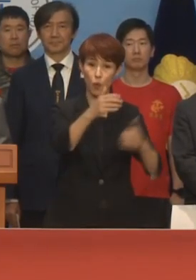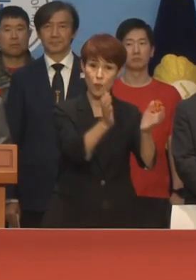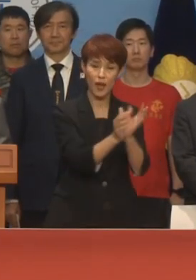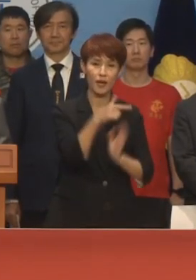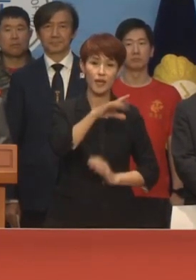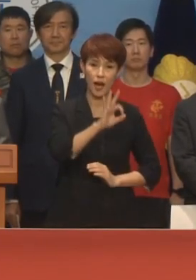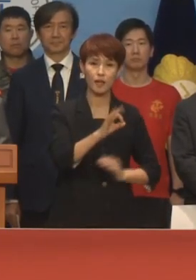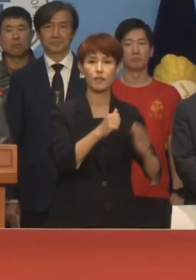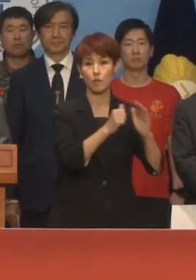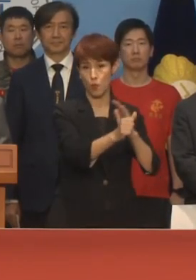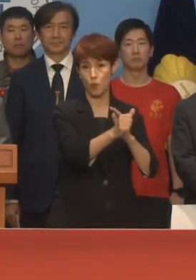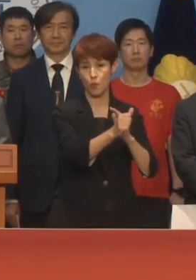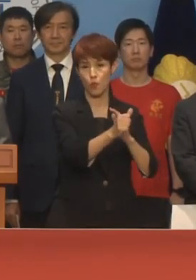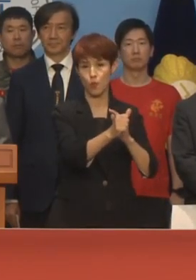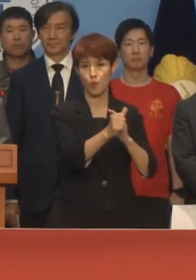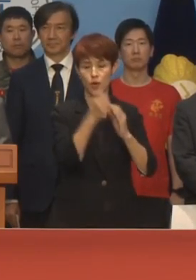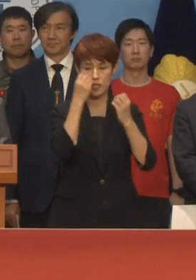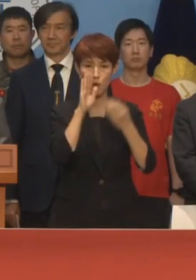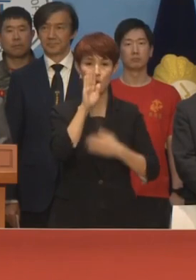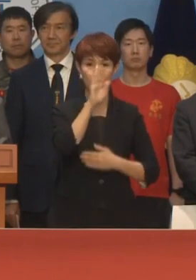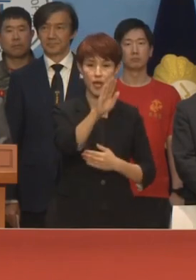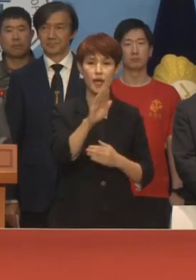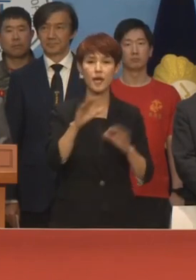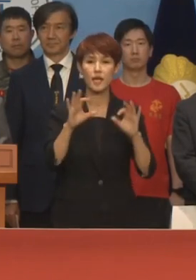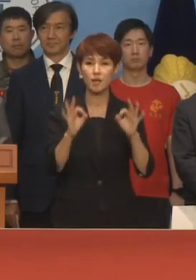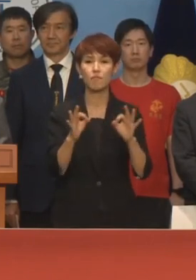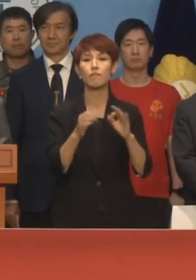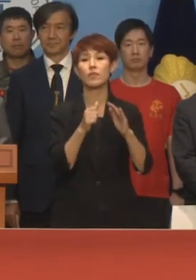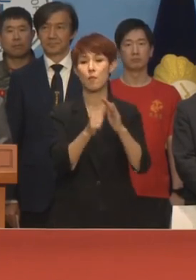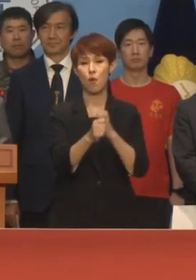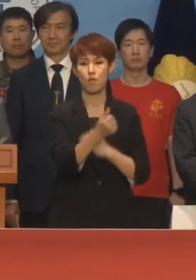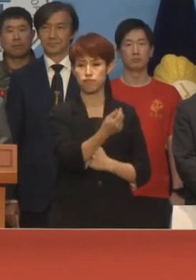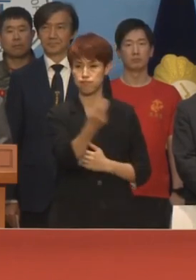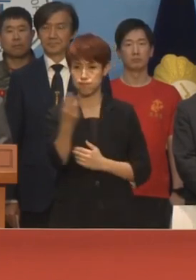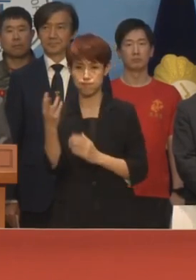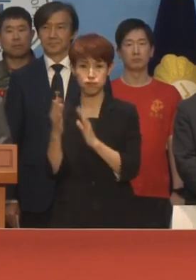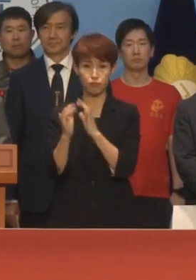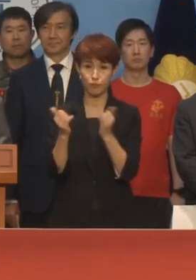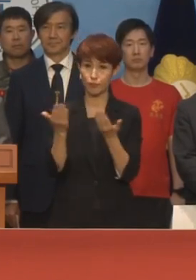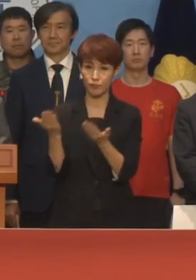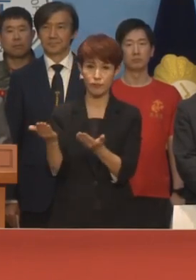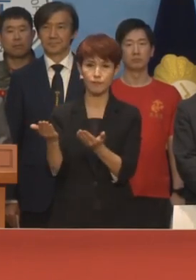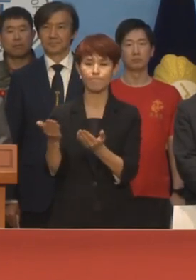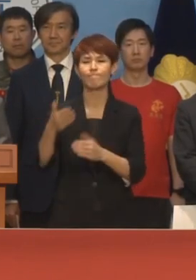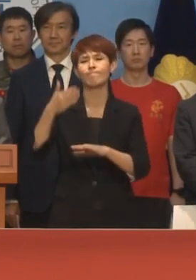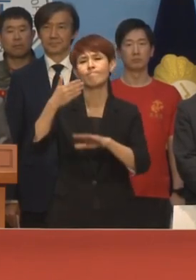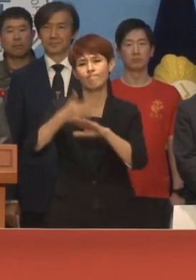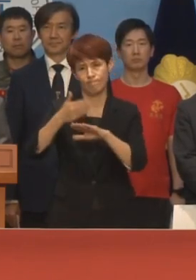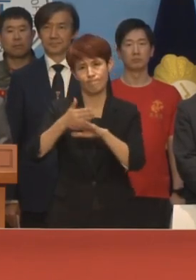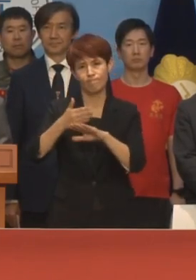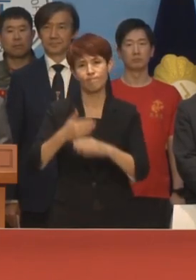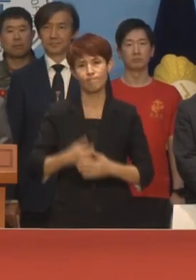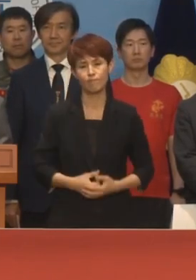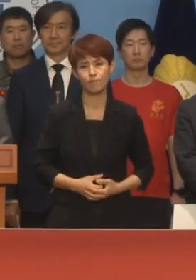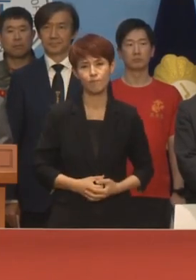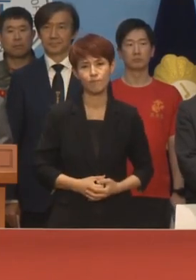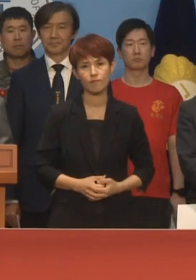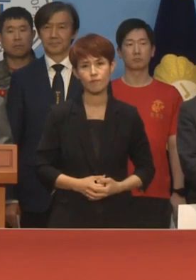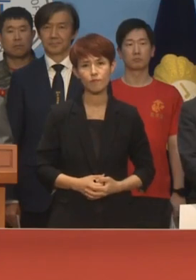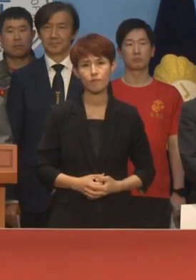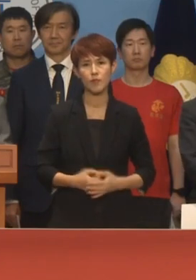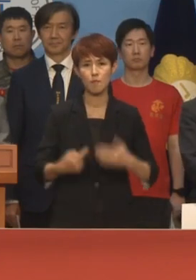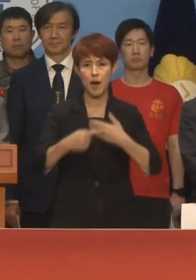강성희 원내대표님, 새로운 미래 김종민 대표님께 정말 고맙다는 말씀을 드립니다.